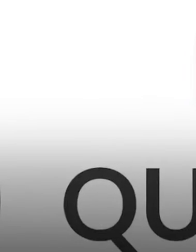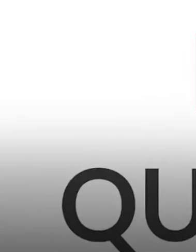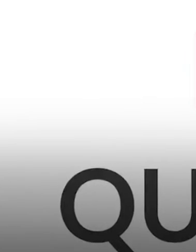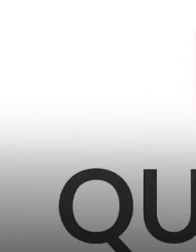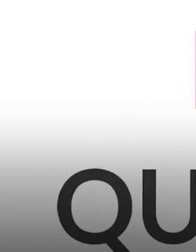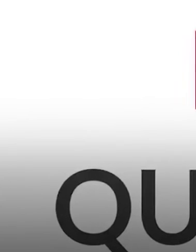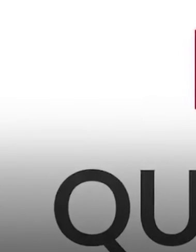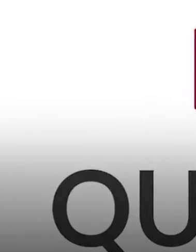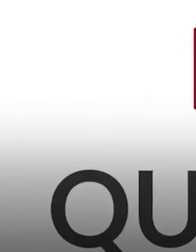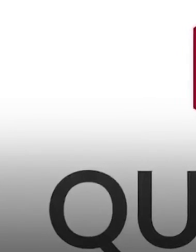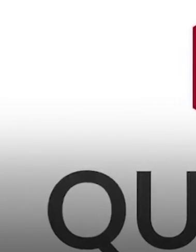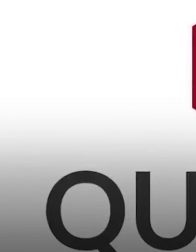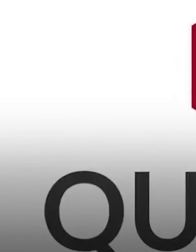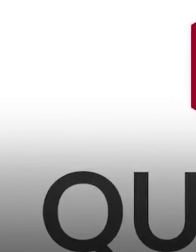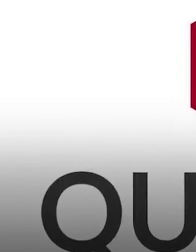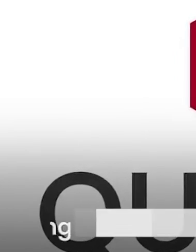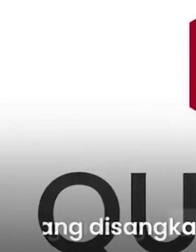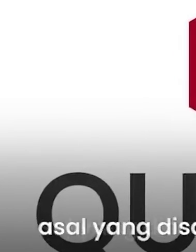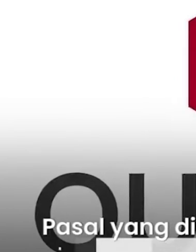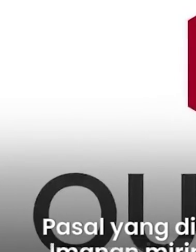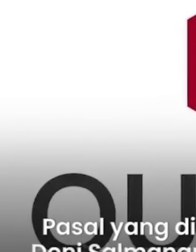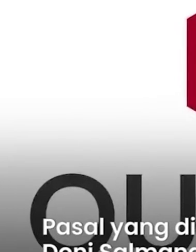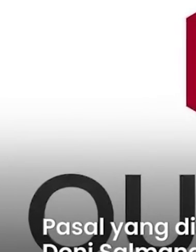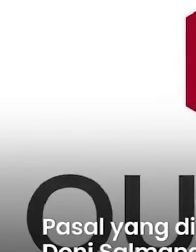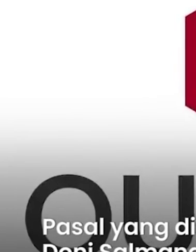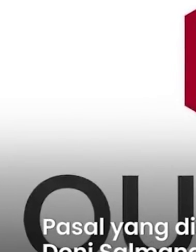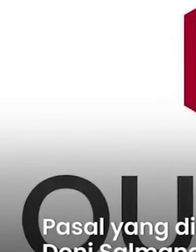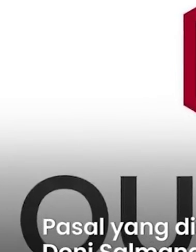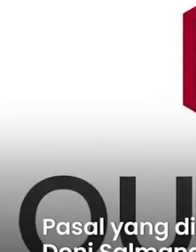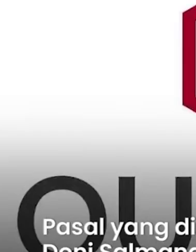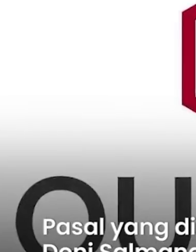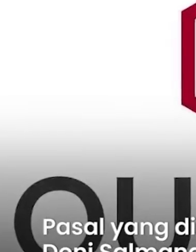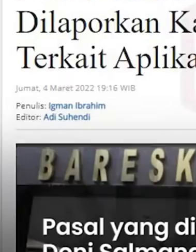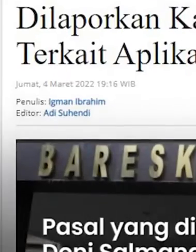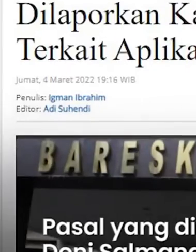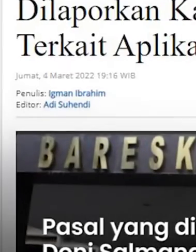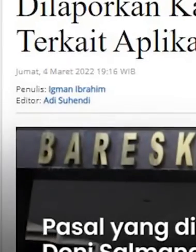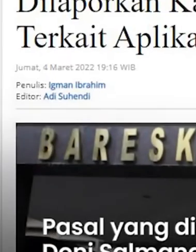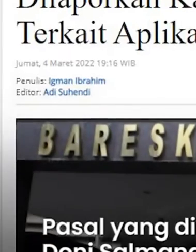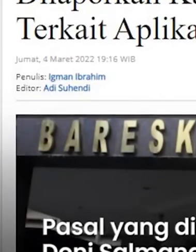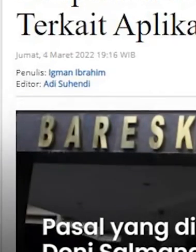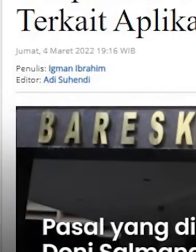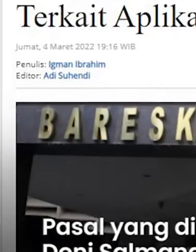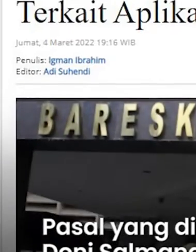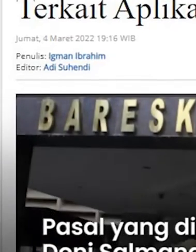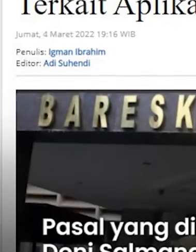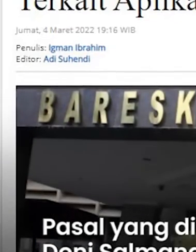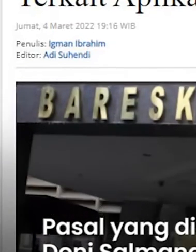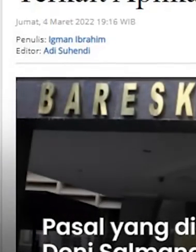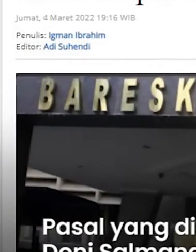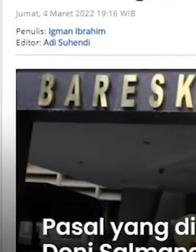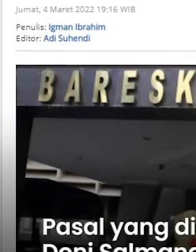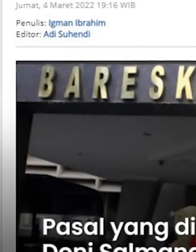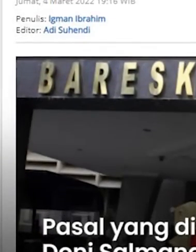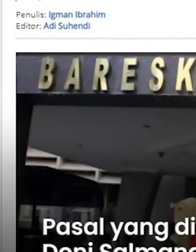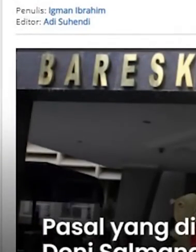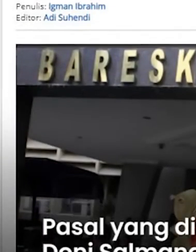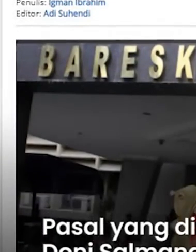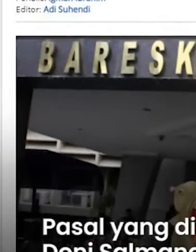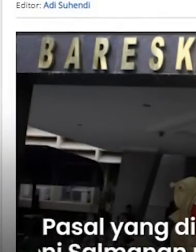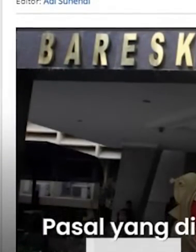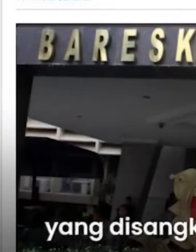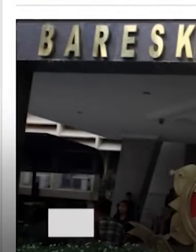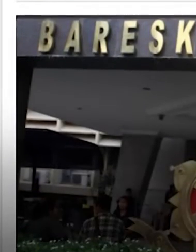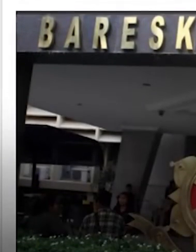20 tahun penjara Adapun saat ini kasus Joni salmanan telah naik ke tahap penyidikan setelah gelar perkara pada Jumat 4